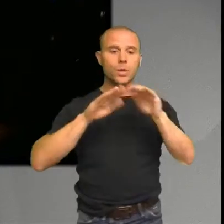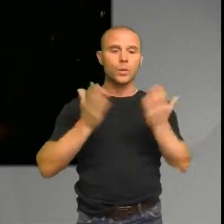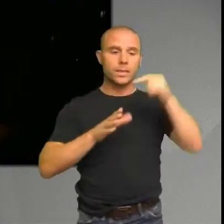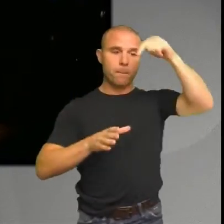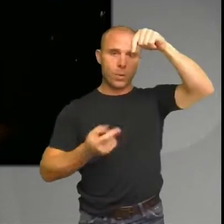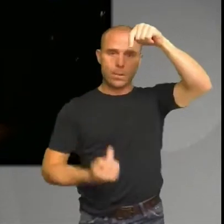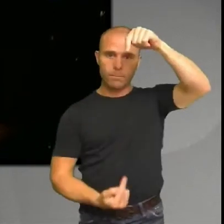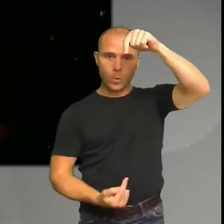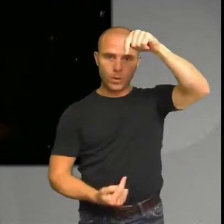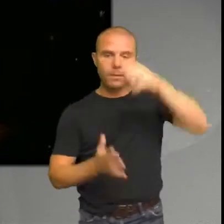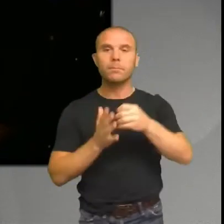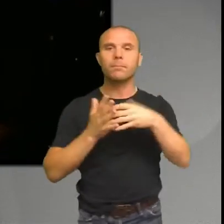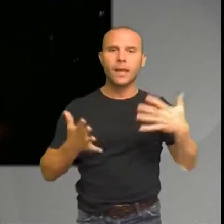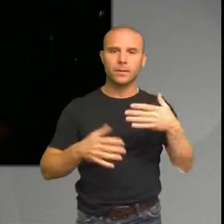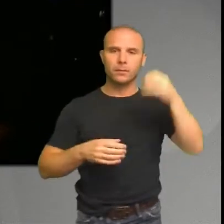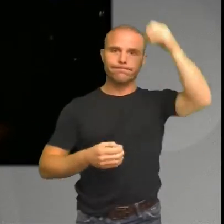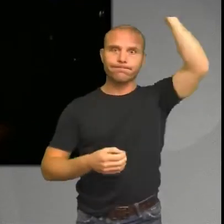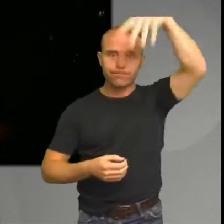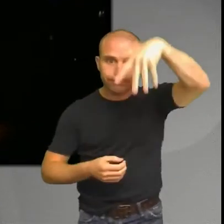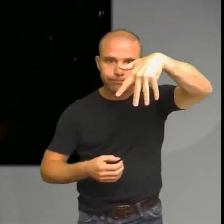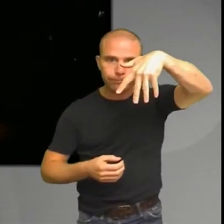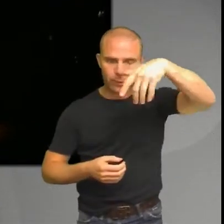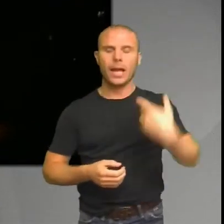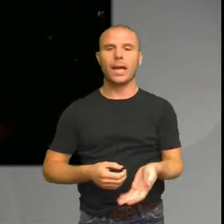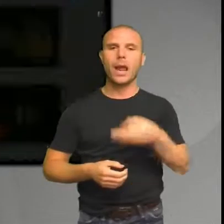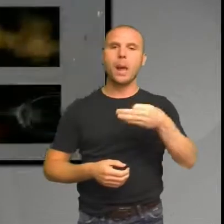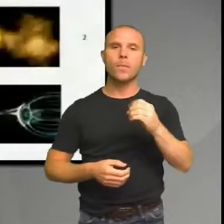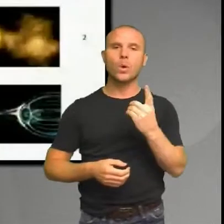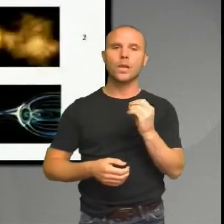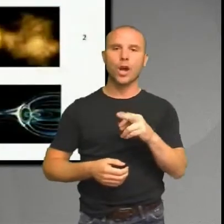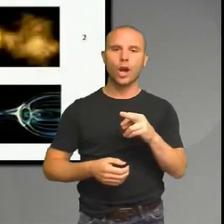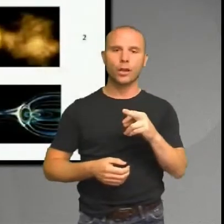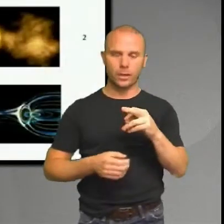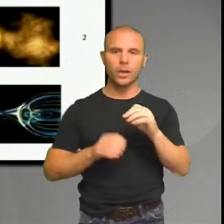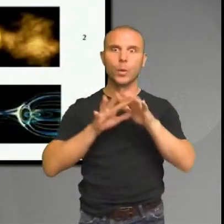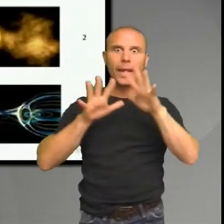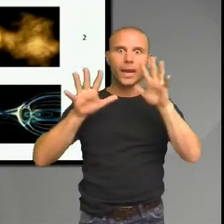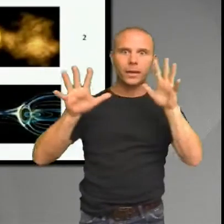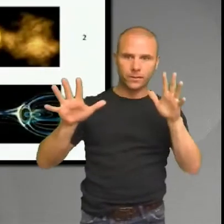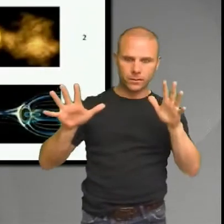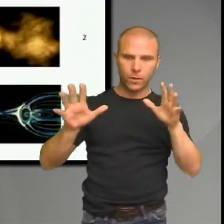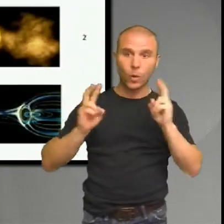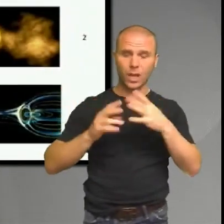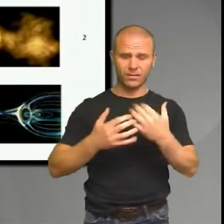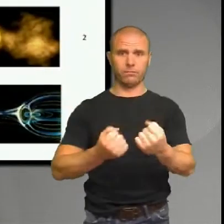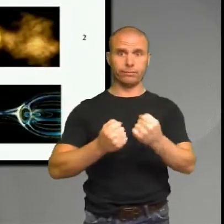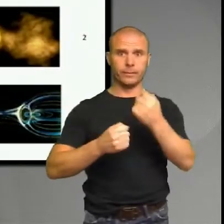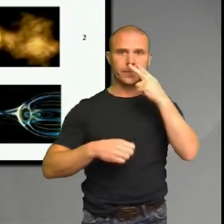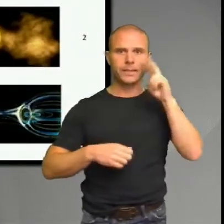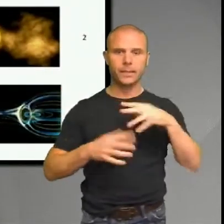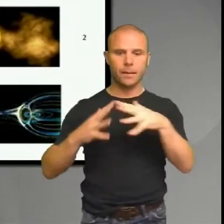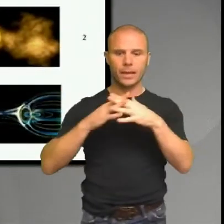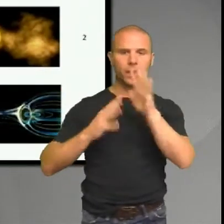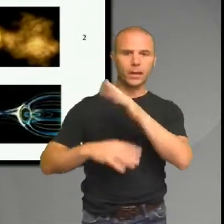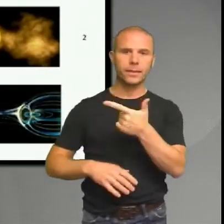bildar polarsken. Viktiga kraftiga solstormar har norrsken observerats nere i Texas och